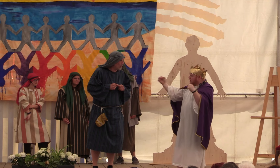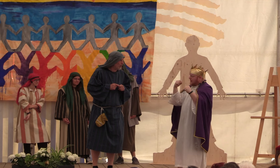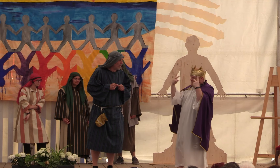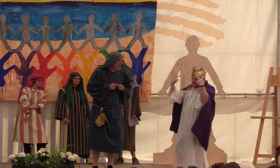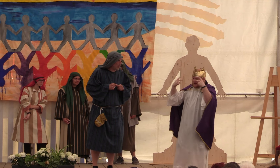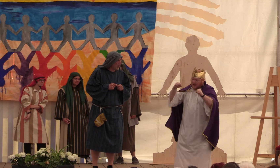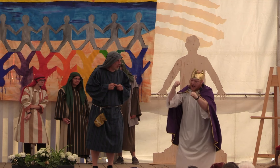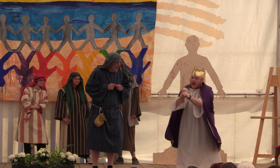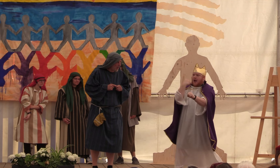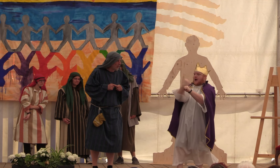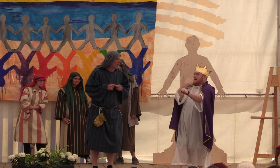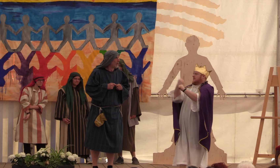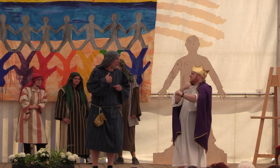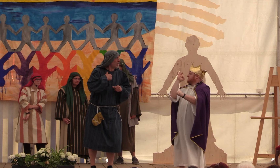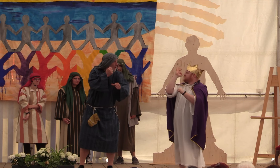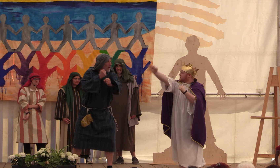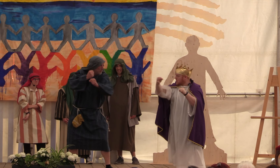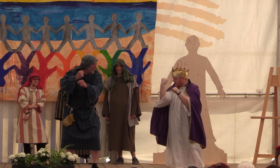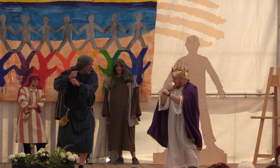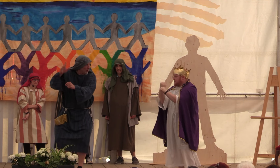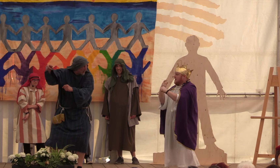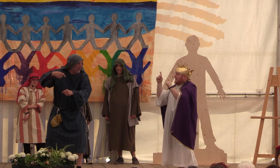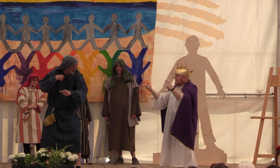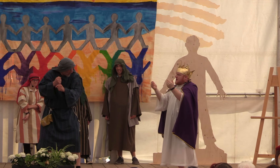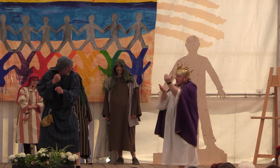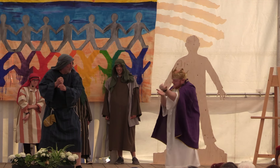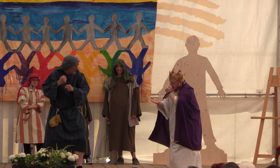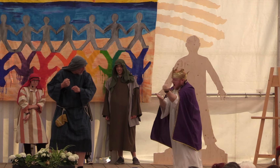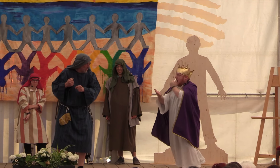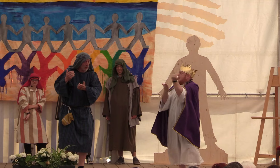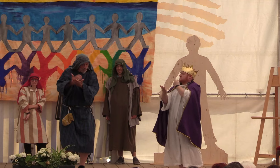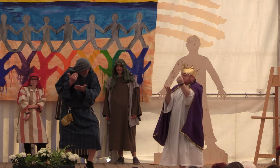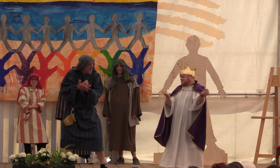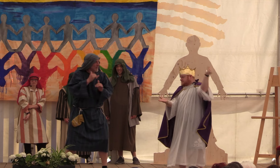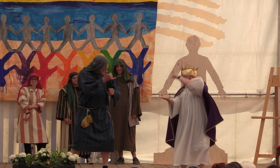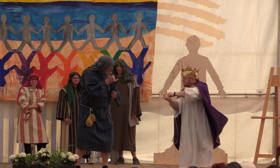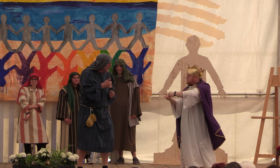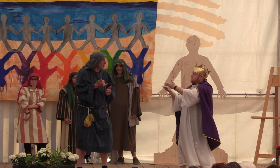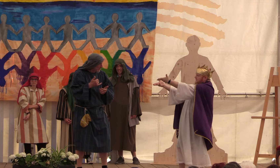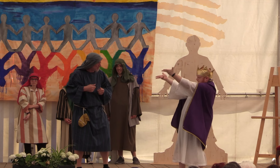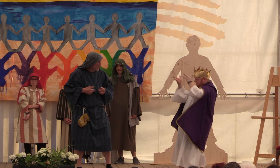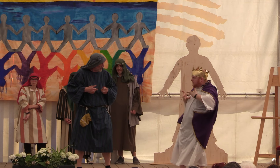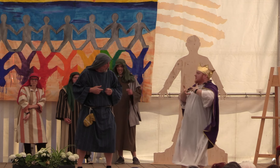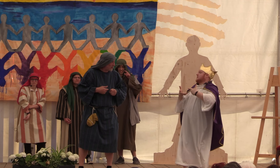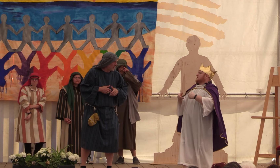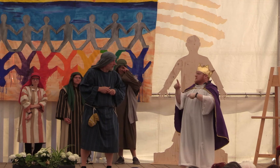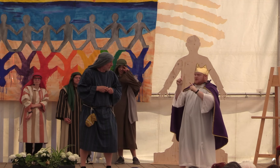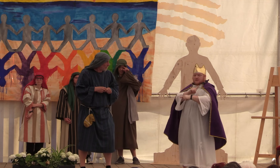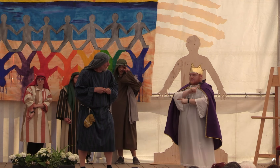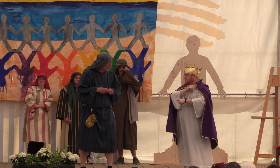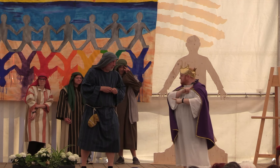du musst. Es ist wichtig, dass du Arbeit hast und dass du sparen kannst.